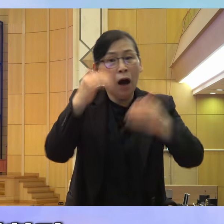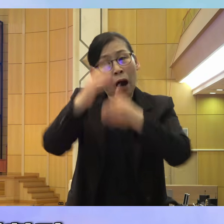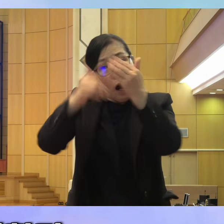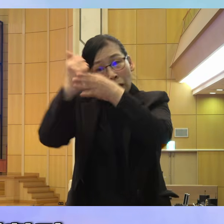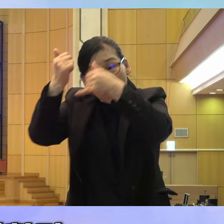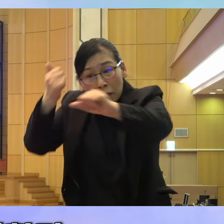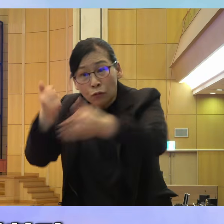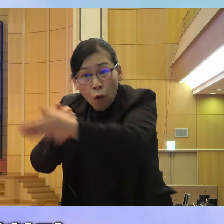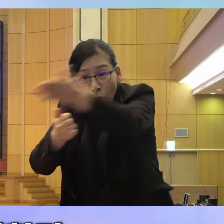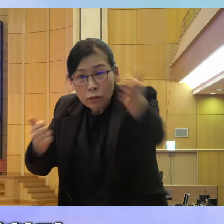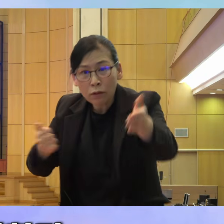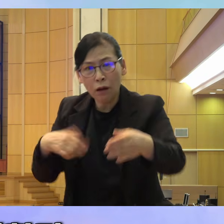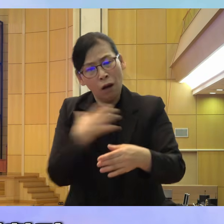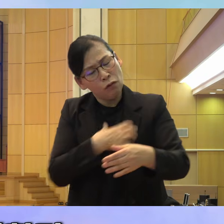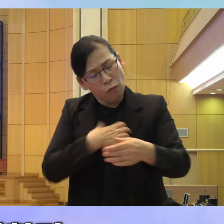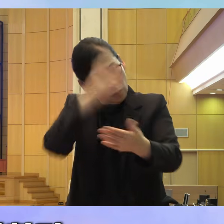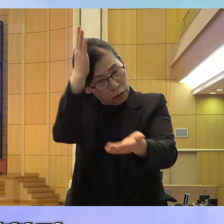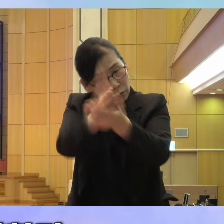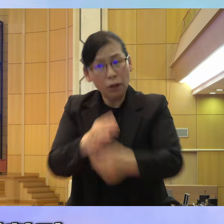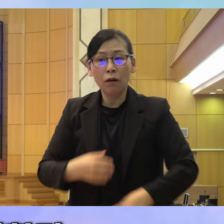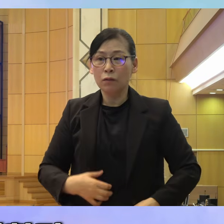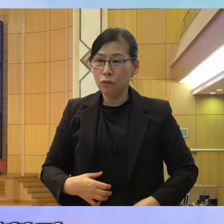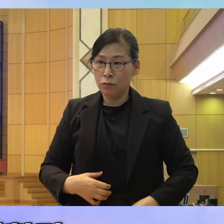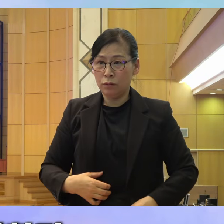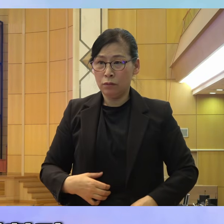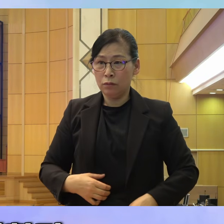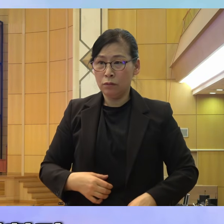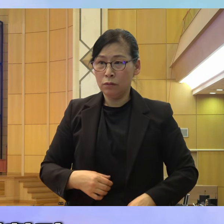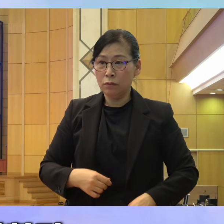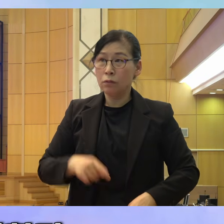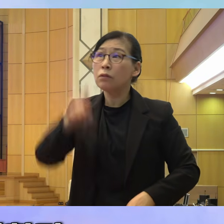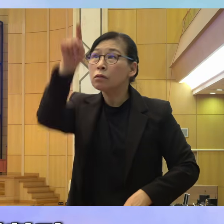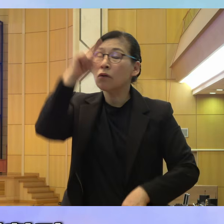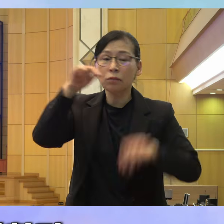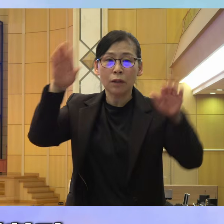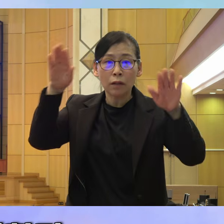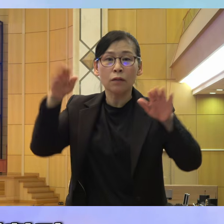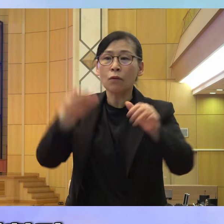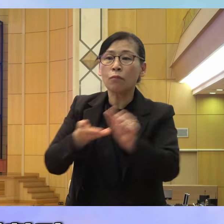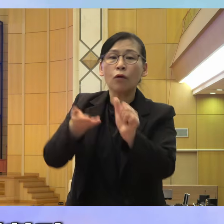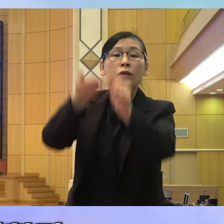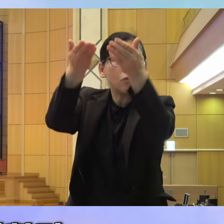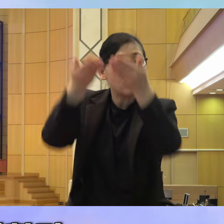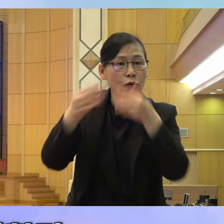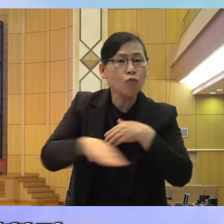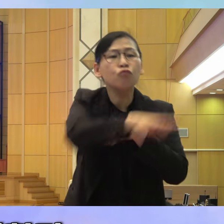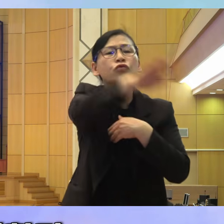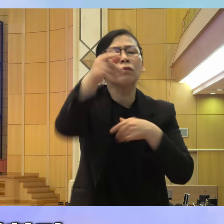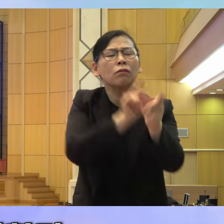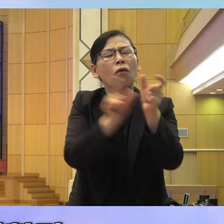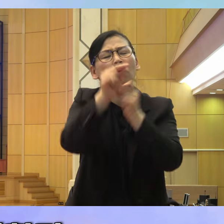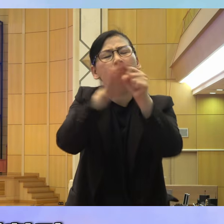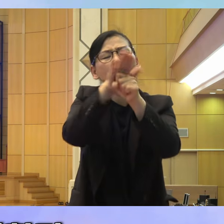보냐. 염려하는 것도 팔자다. 쓸데없이 팔자. 쓸데없이 염려하는 거예요.